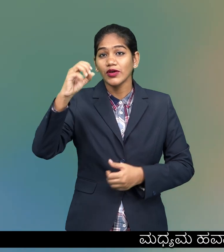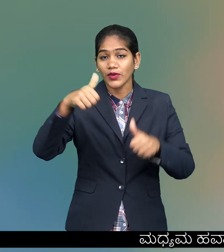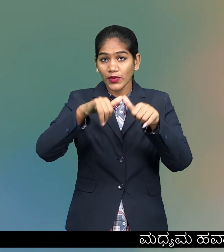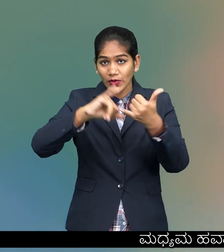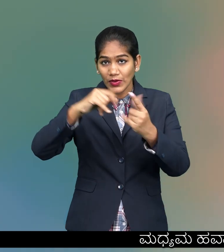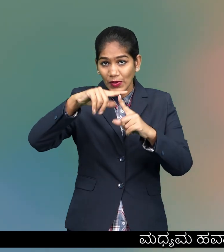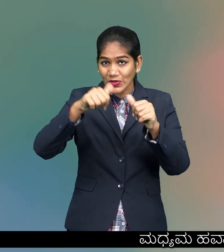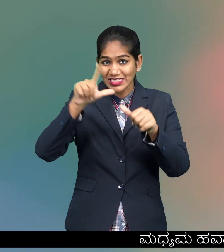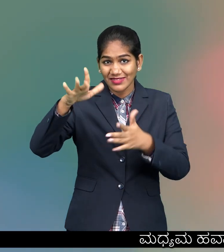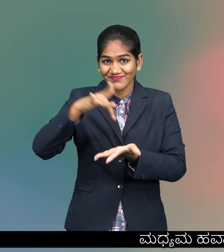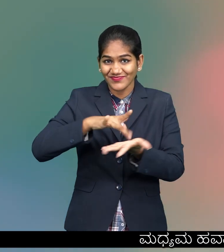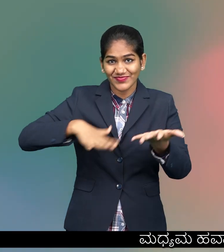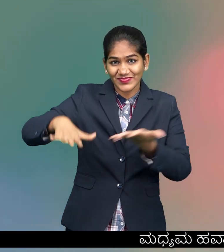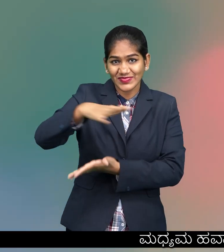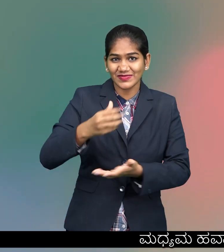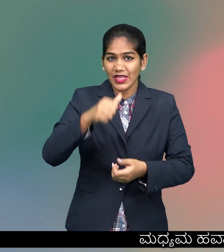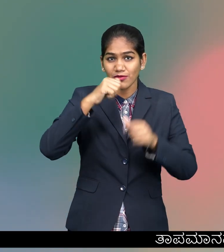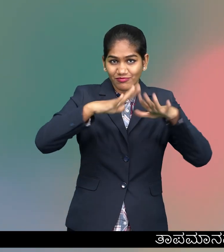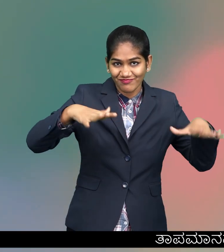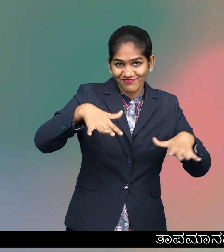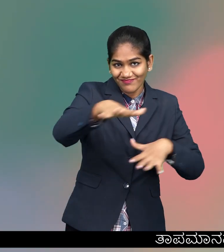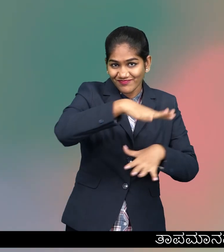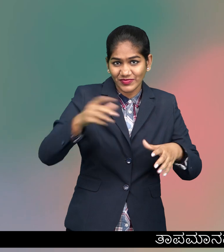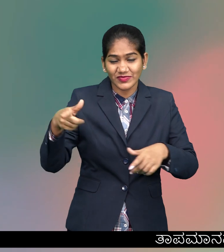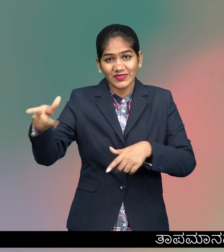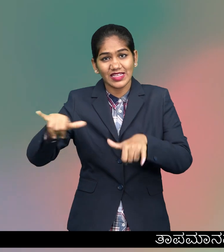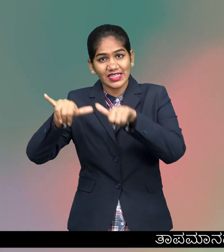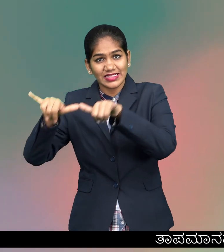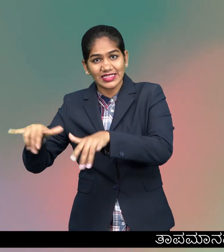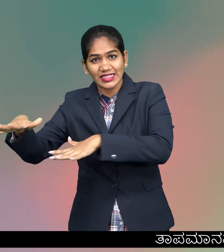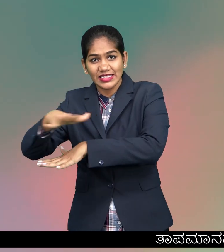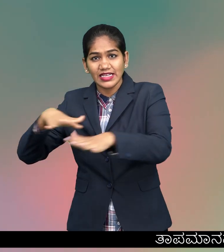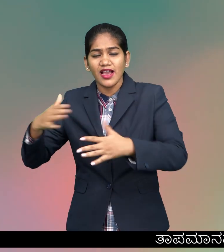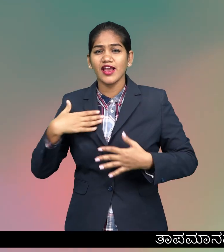ಮಧ್ಯಮ ಹವಾಮಾನವನ್ನು ಹೊಂದಿದೆ. ತಾಪಮಾನವು ಉತ್ತಮವಾಗಿರುತ್ತದೆ.